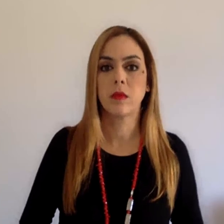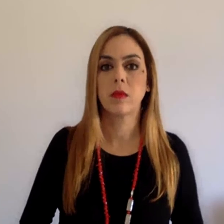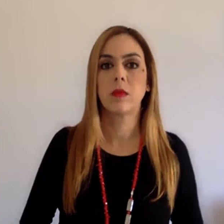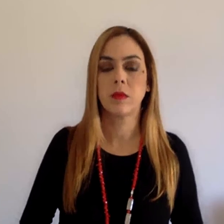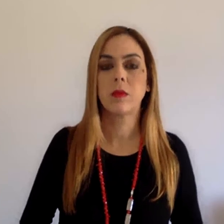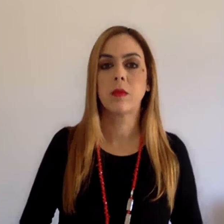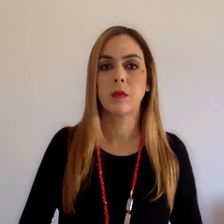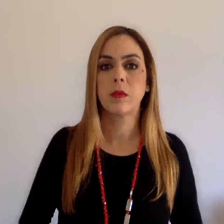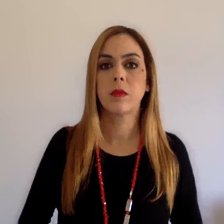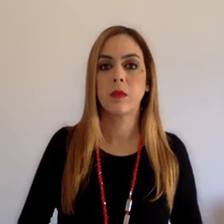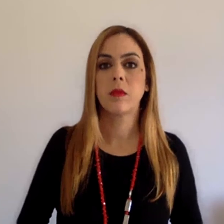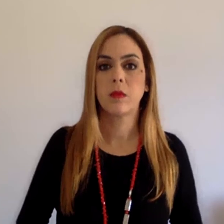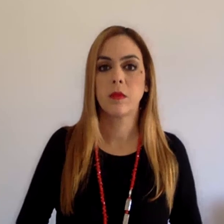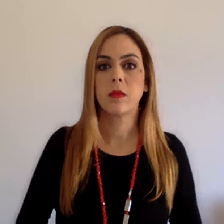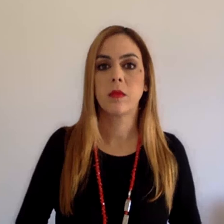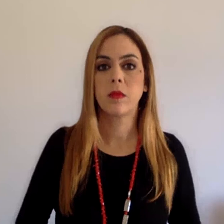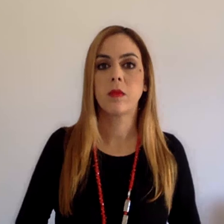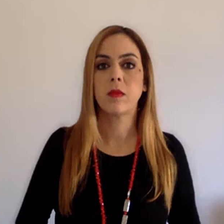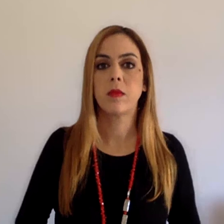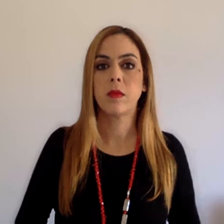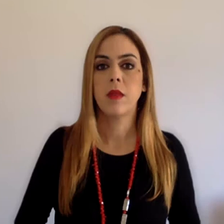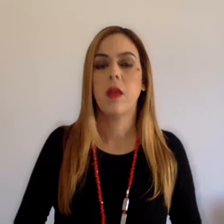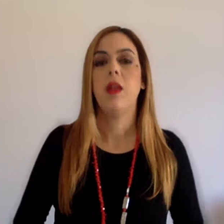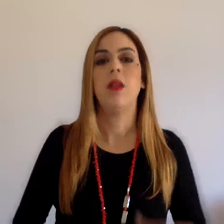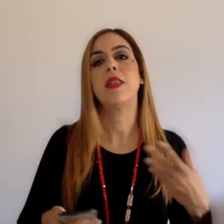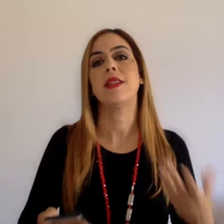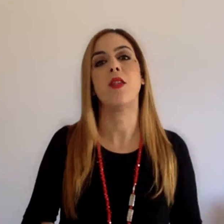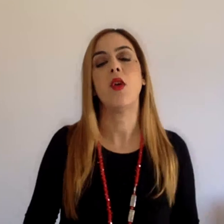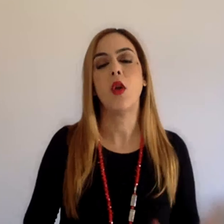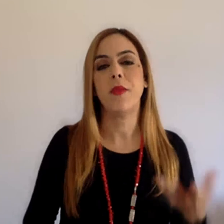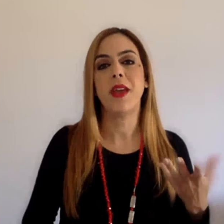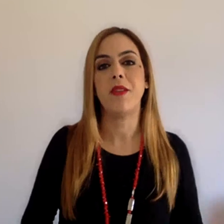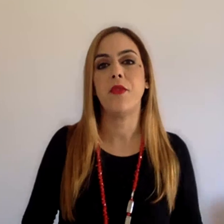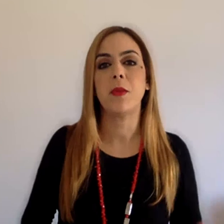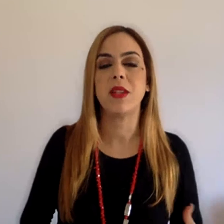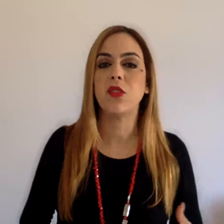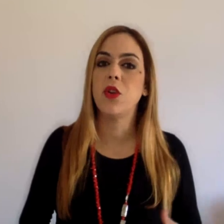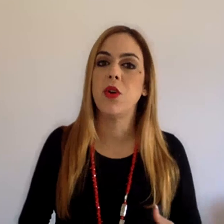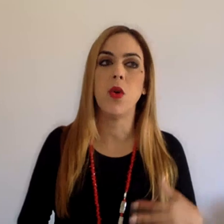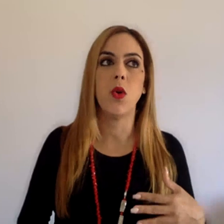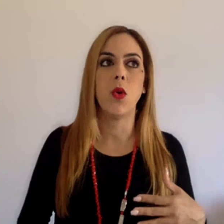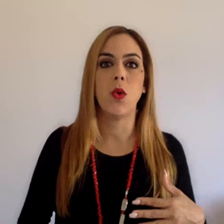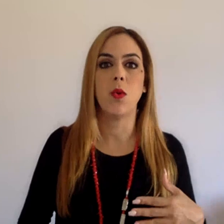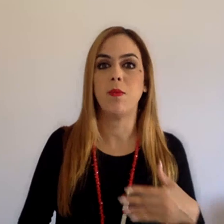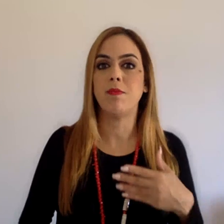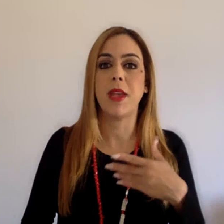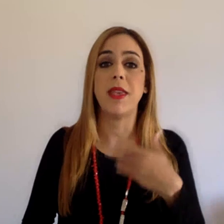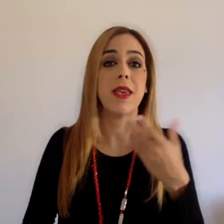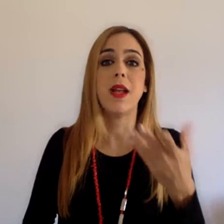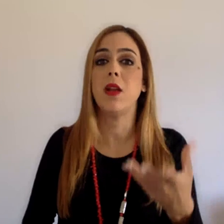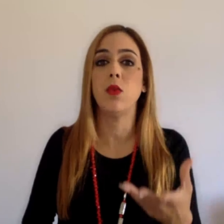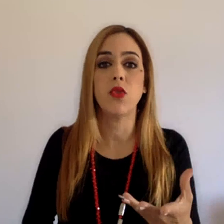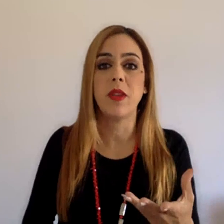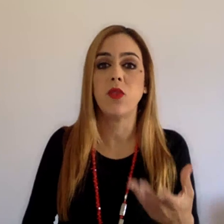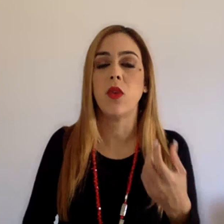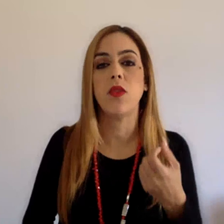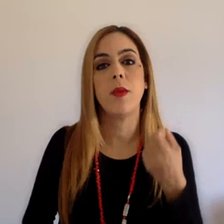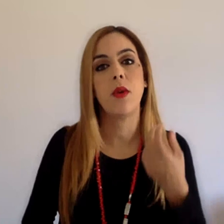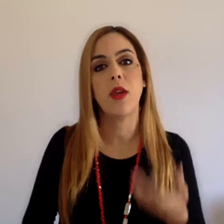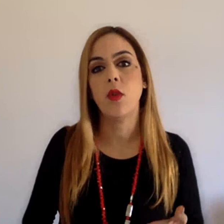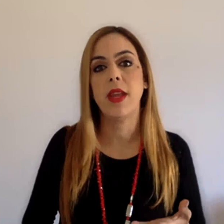de la y el caso particular de cada sobreviviente los interesados en obtener más información o que quedan